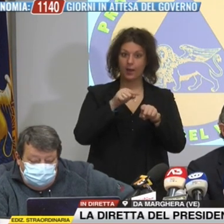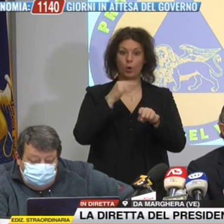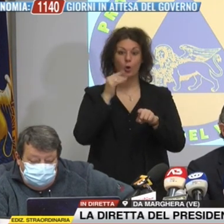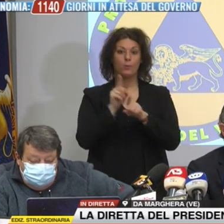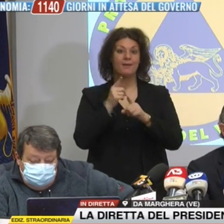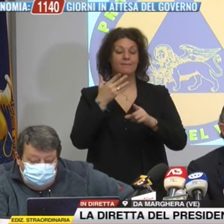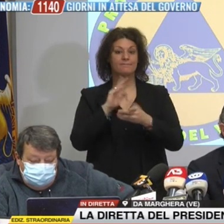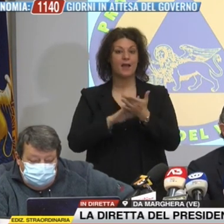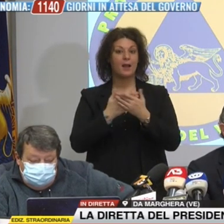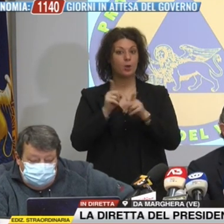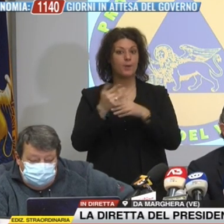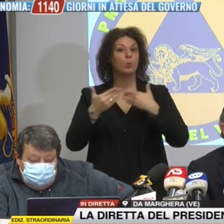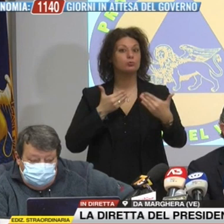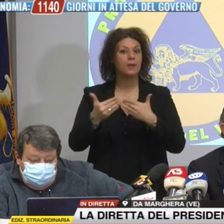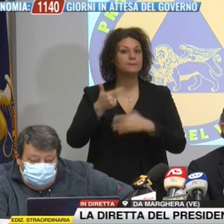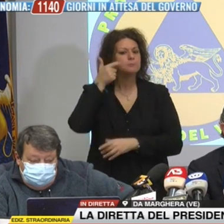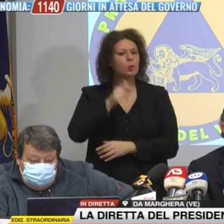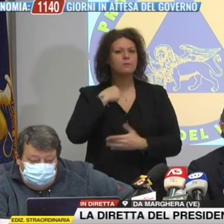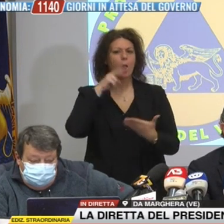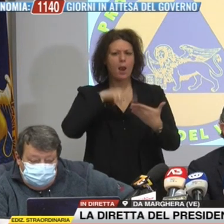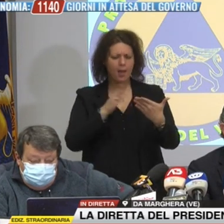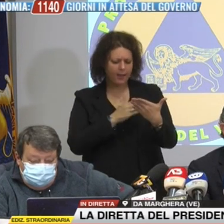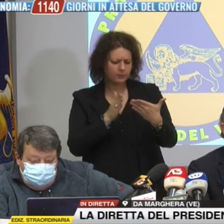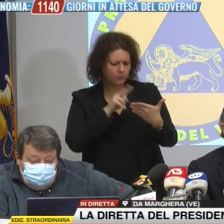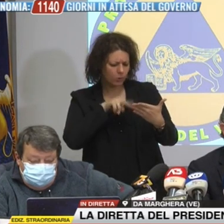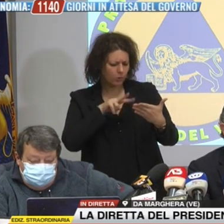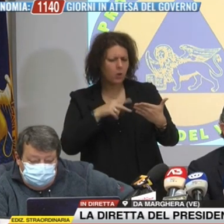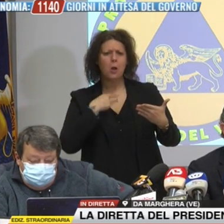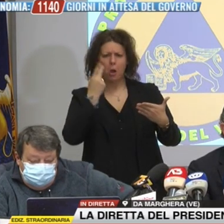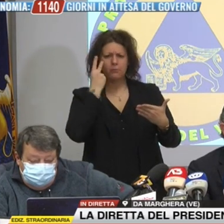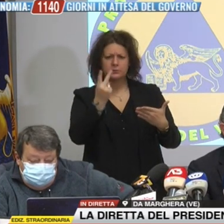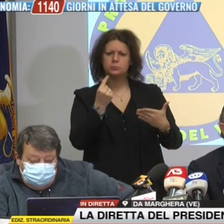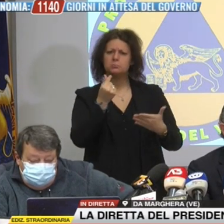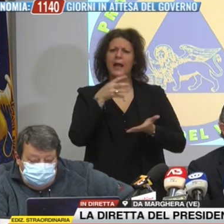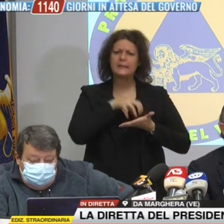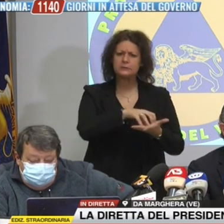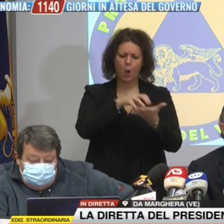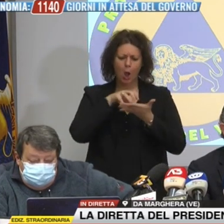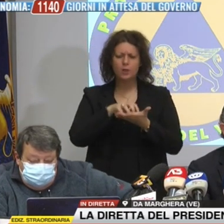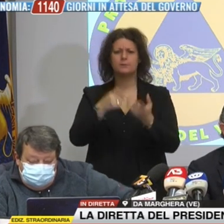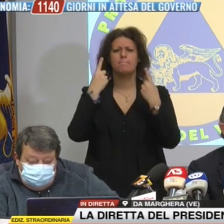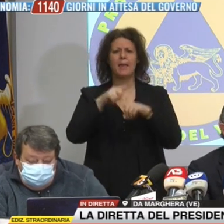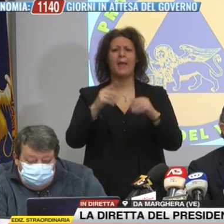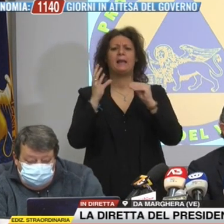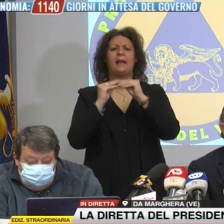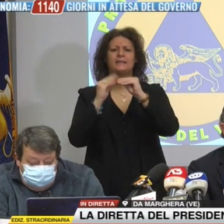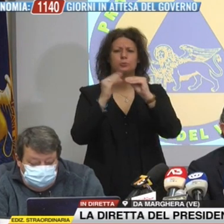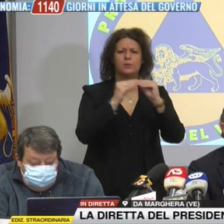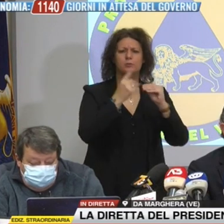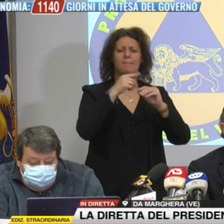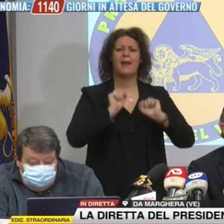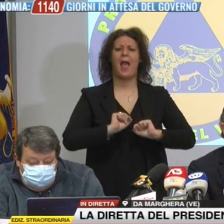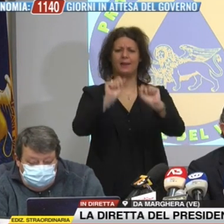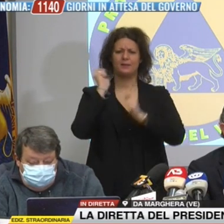perché francamente leggendolo abbiamo trovato molte risorse assegnate alla ristrutturazione, alle norme antincendio,